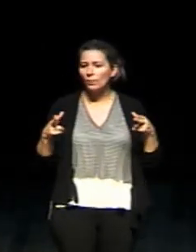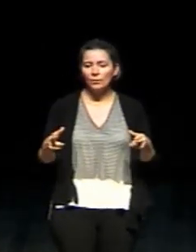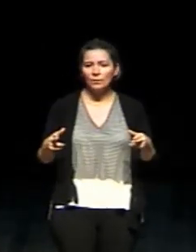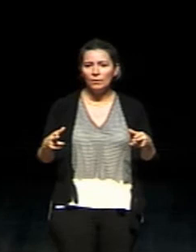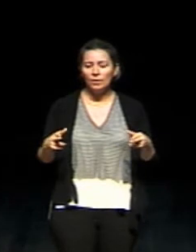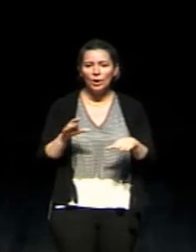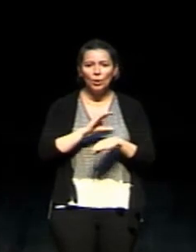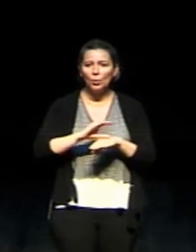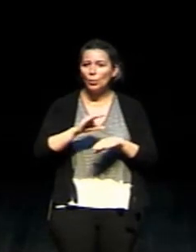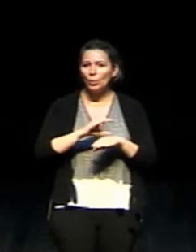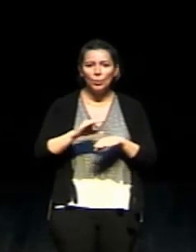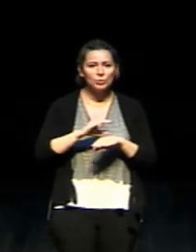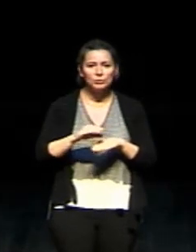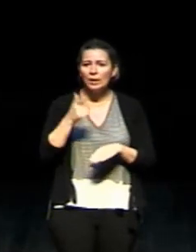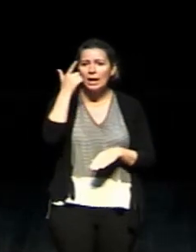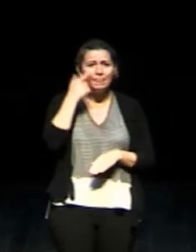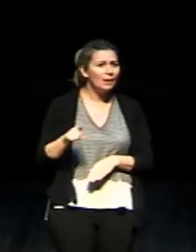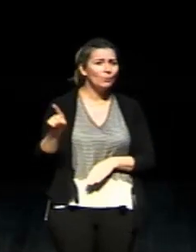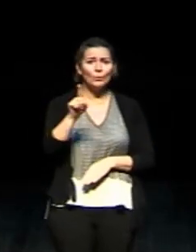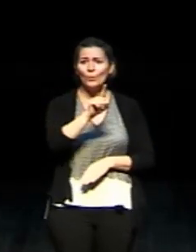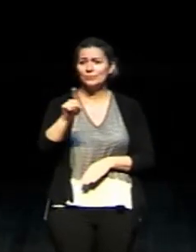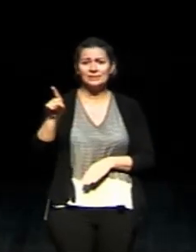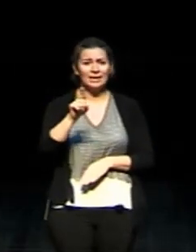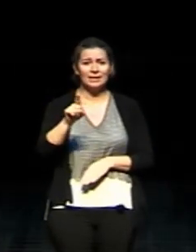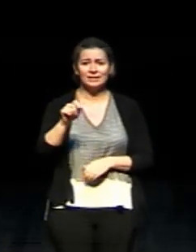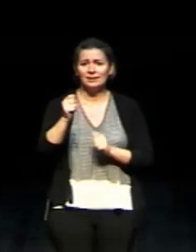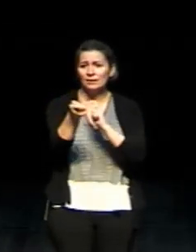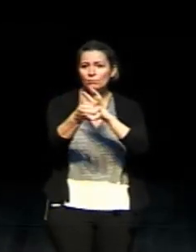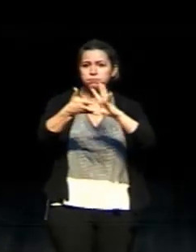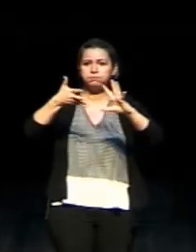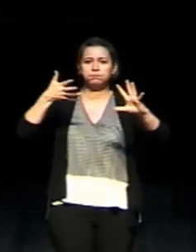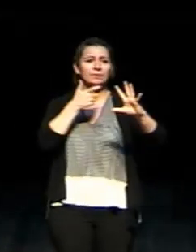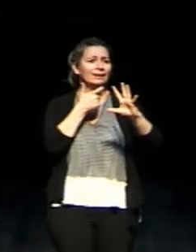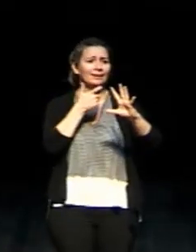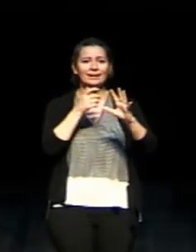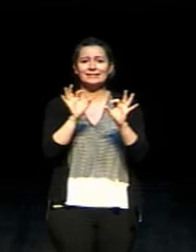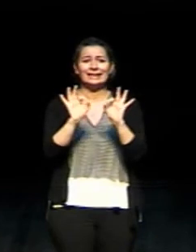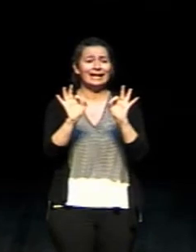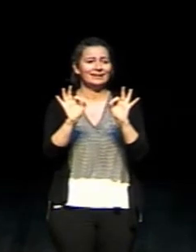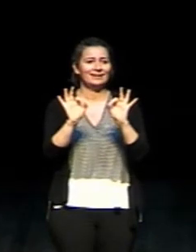exemplo, em letras em inglês ou letras espanhol,